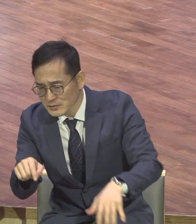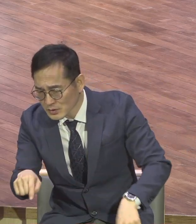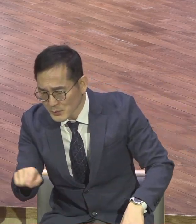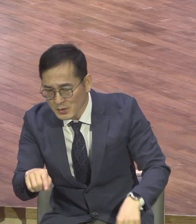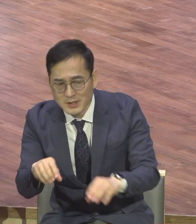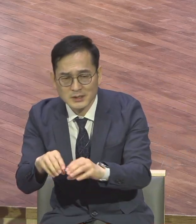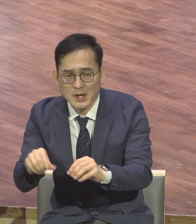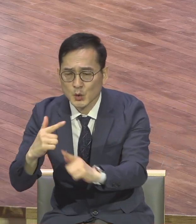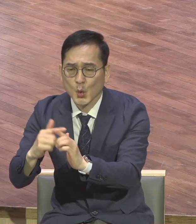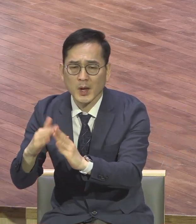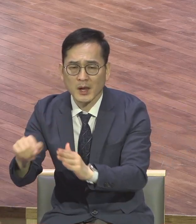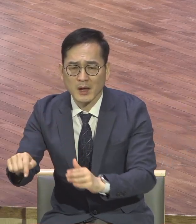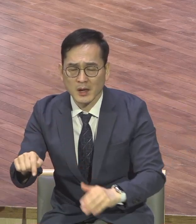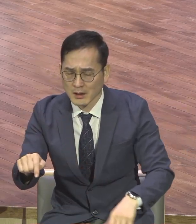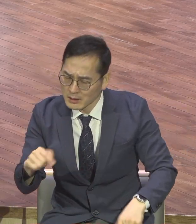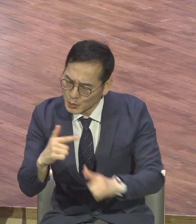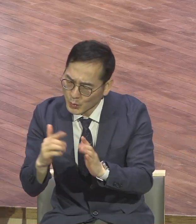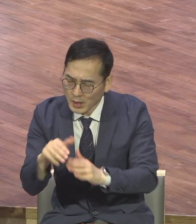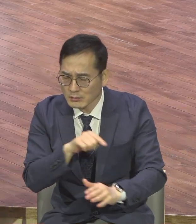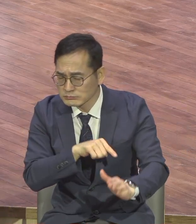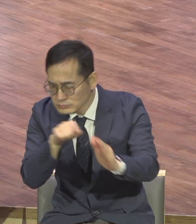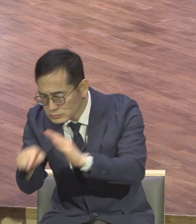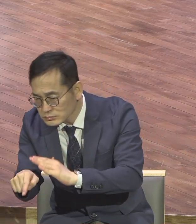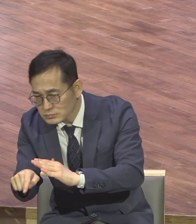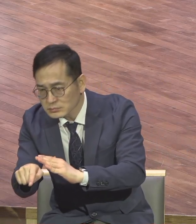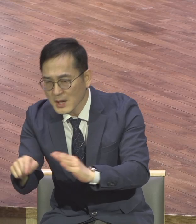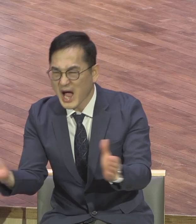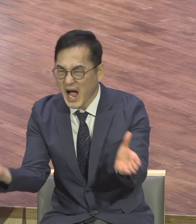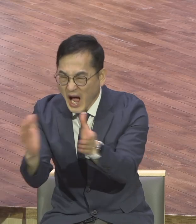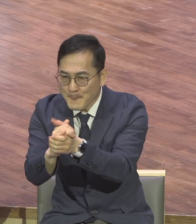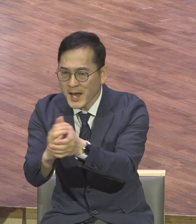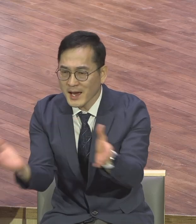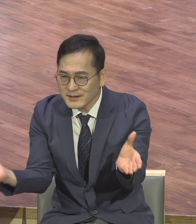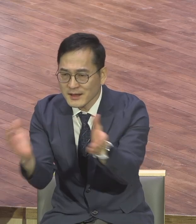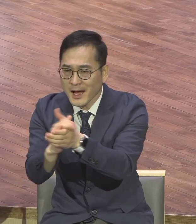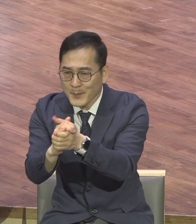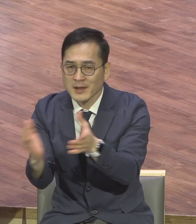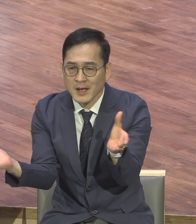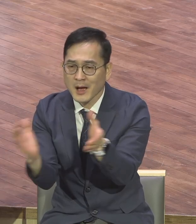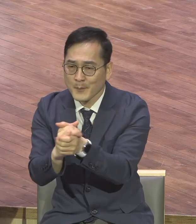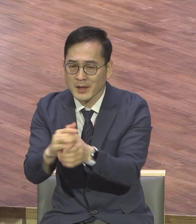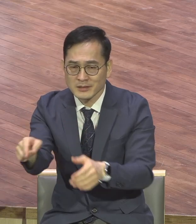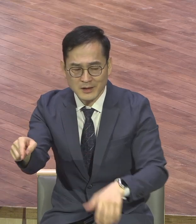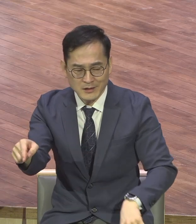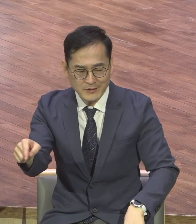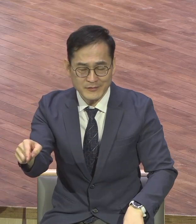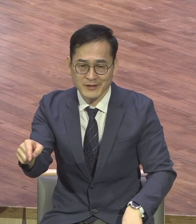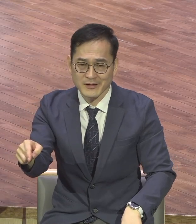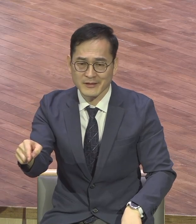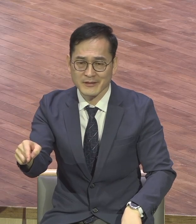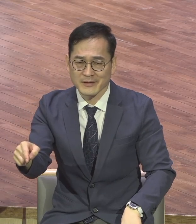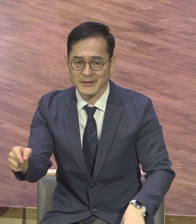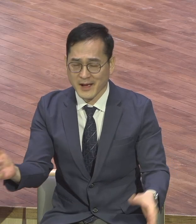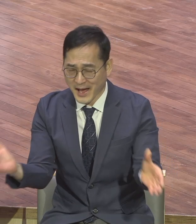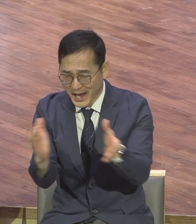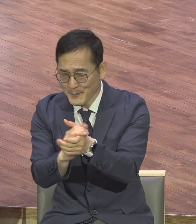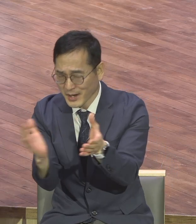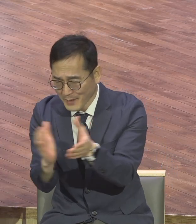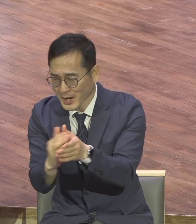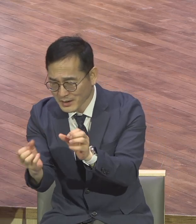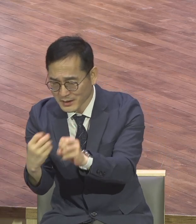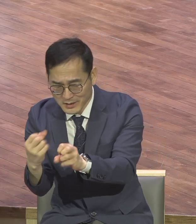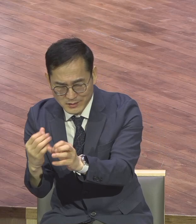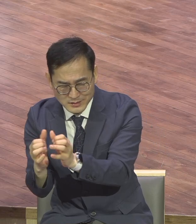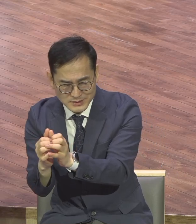목사님 설교에 아멘 아멘 하는 입 안으로 만나가 쏙쏙 들어가고 아멘 안 하고 잡생각하고 등 졸은